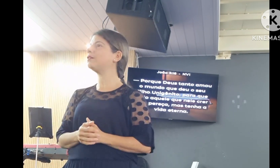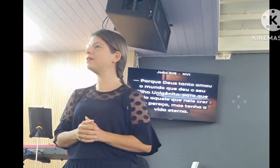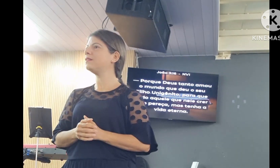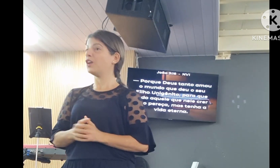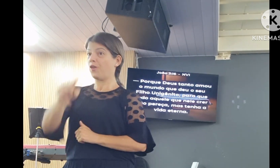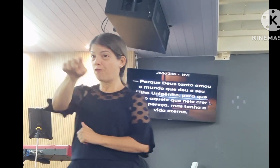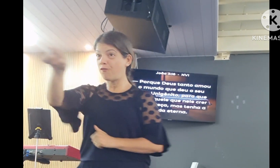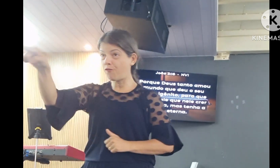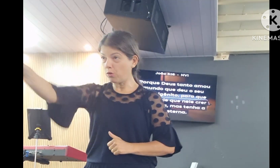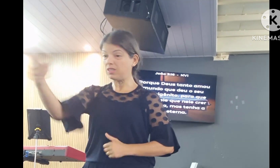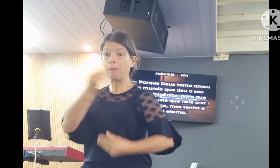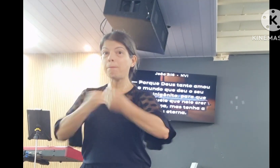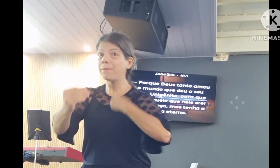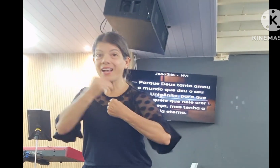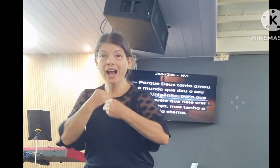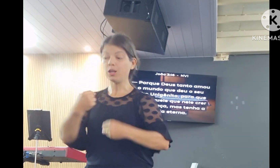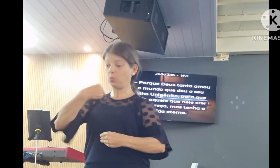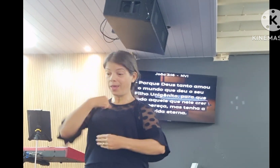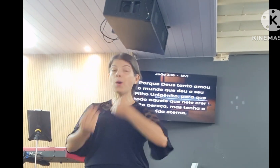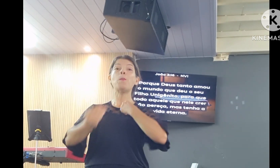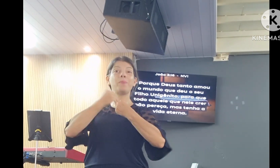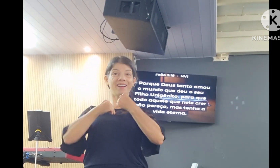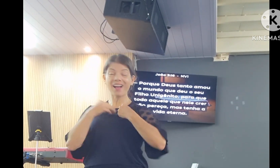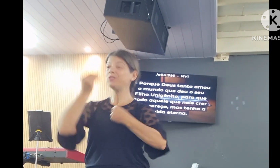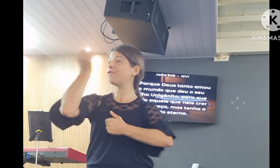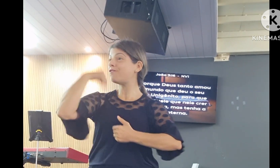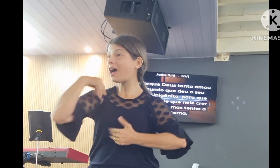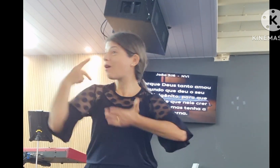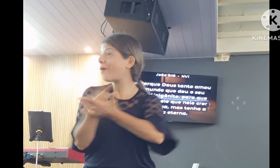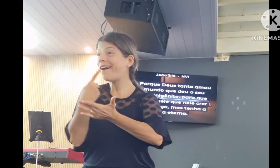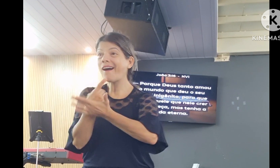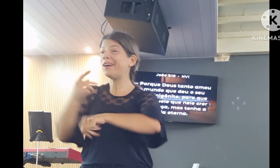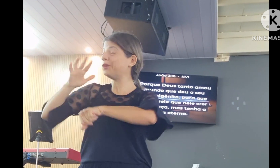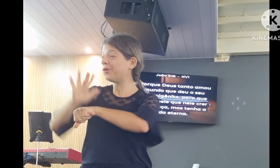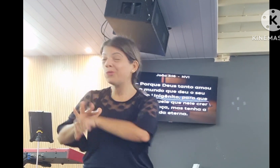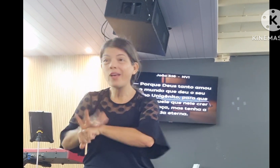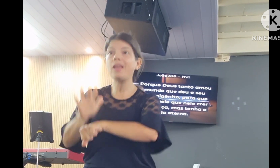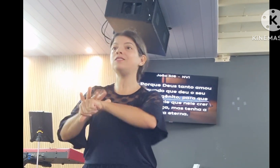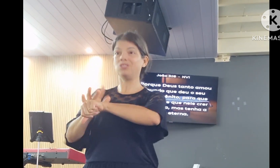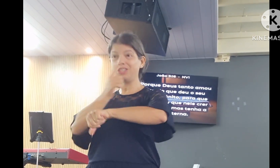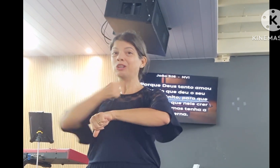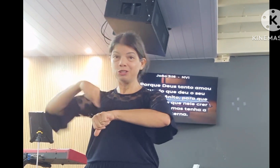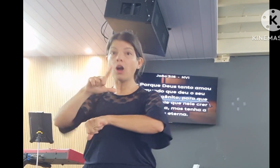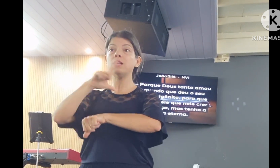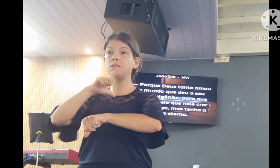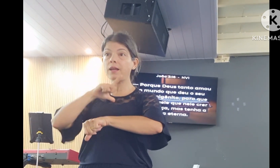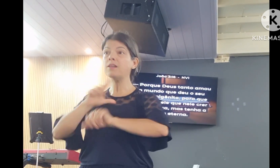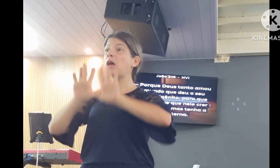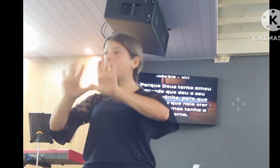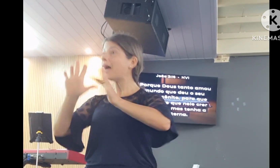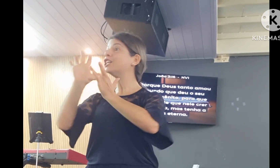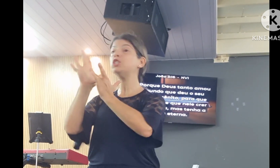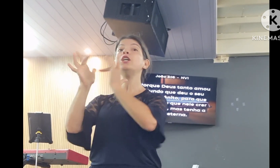nosso pecado, a nossa dívida, as nossas fraquezas, as nossas enfermidades, tudo que nós temos, Jesus